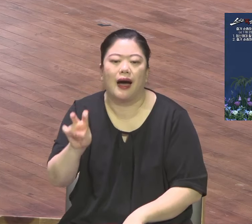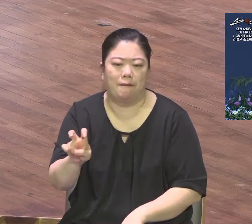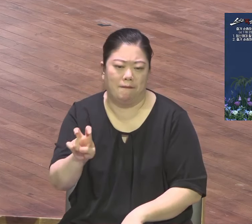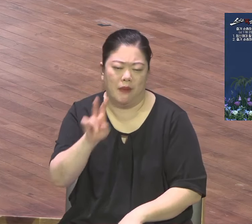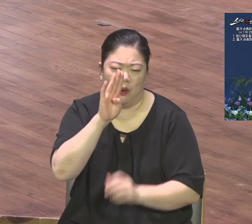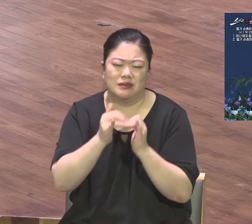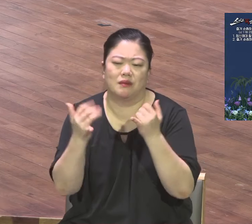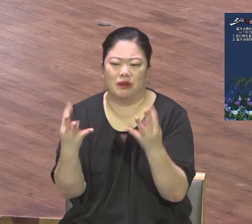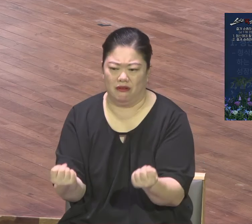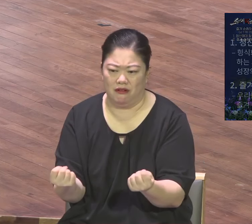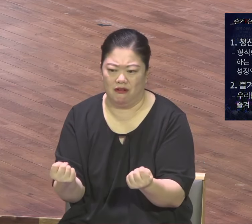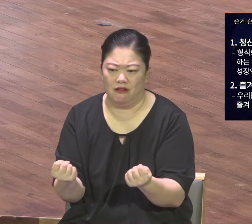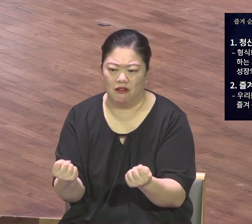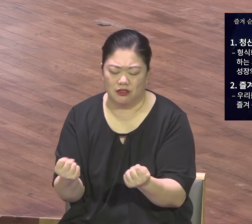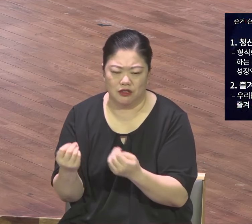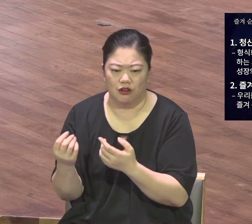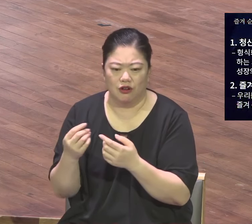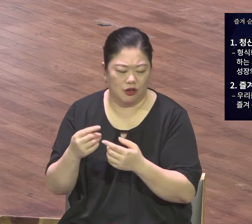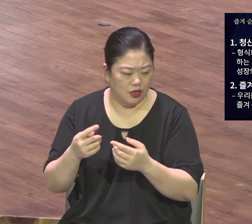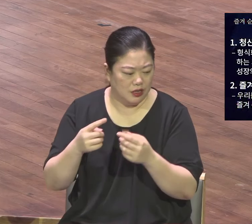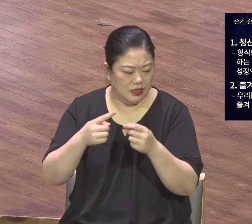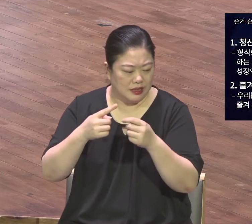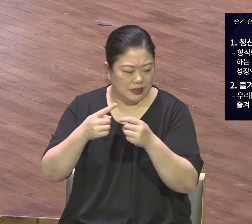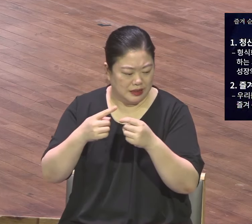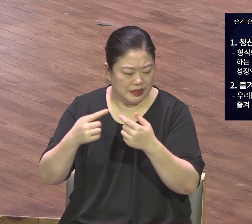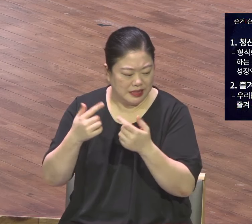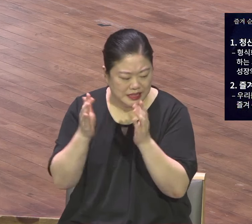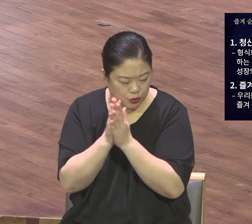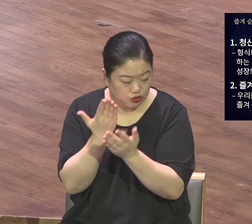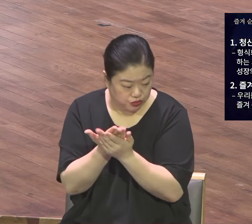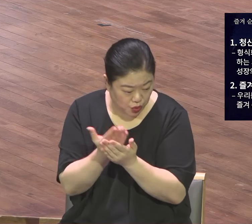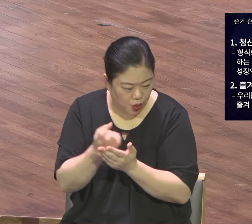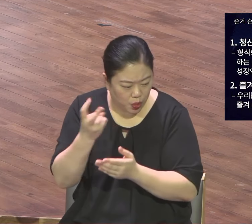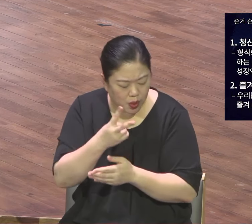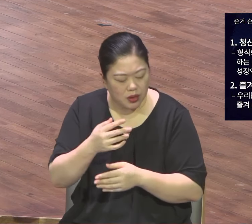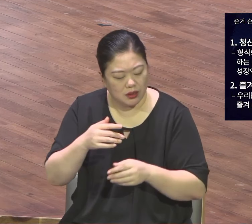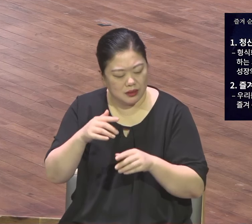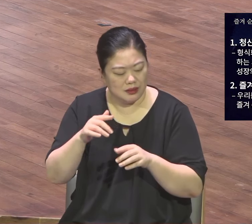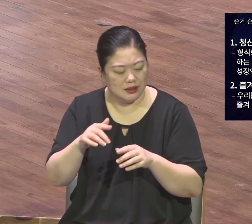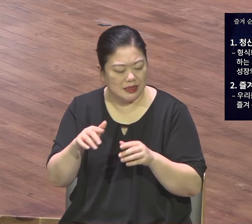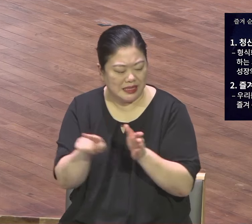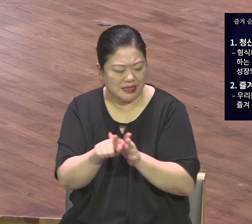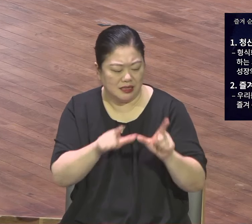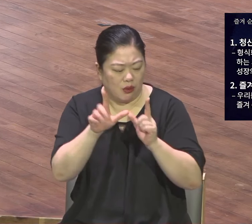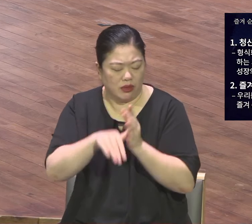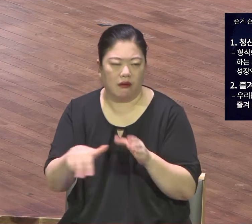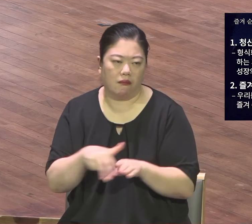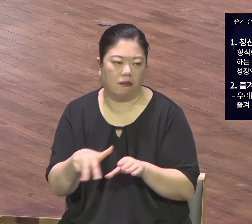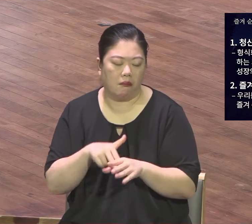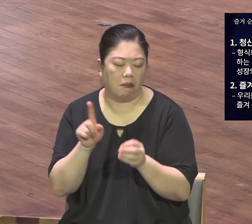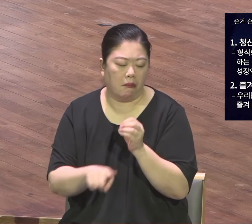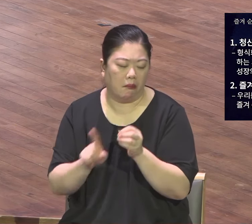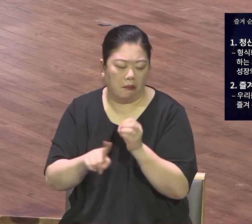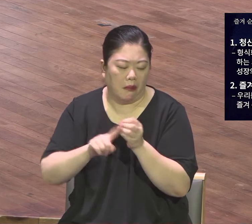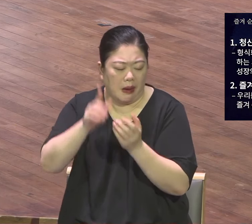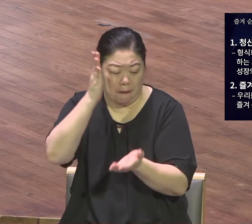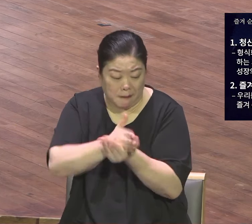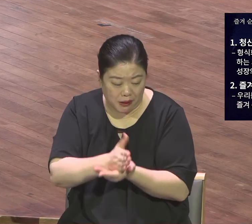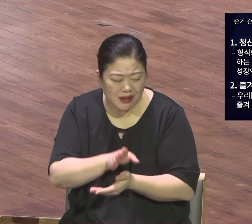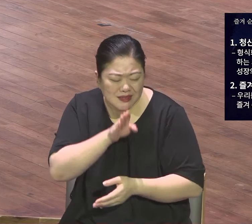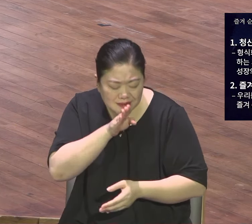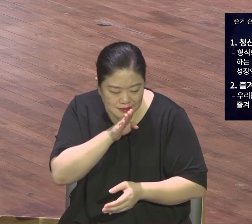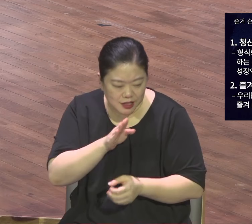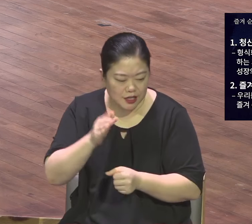주 기도하겠습니다. 주여 살아계신 우리 아버지 하나님 우리 영의 모든 성도들 예배를